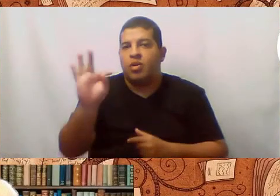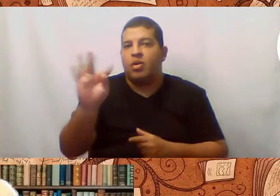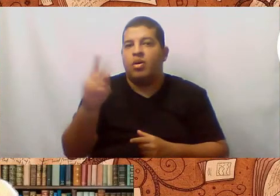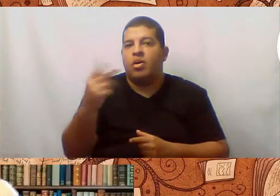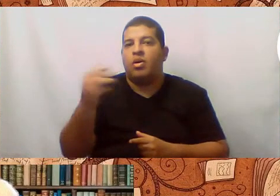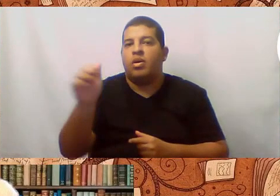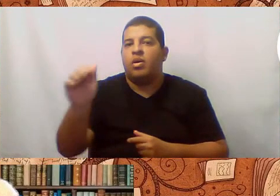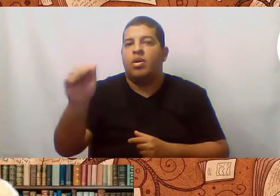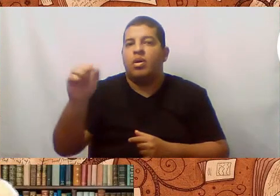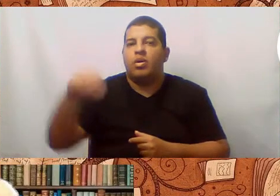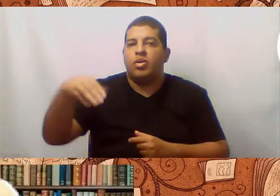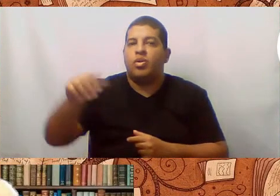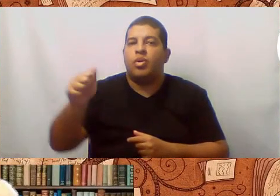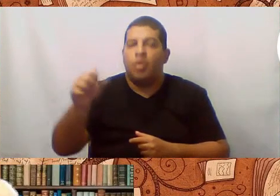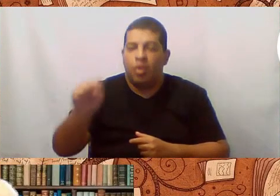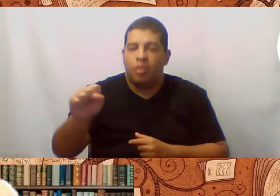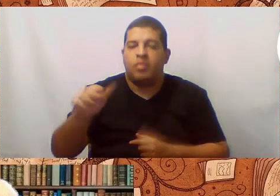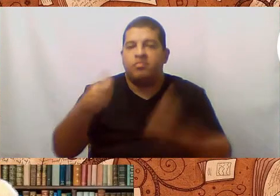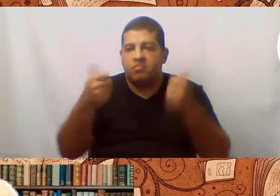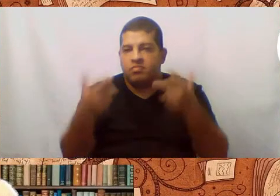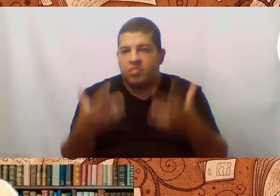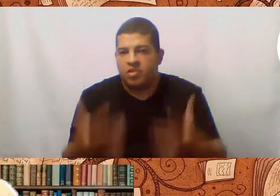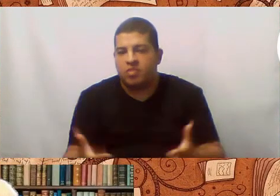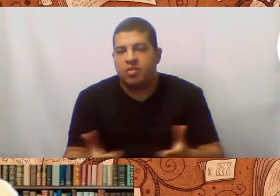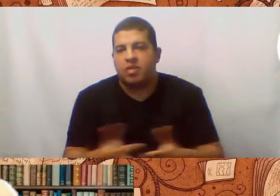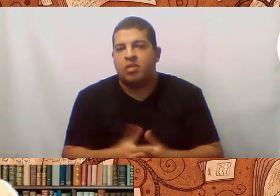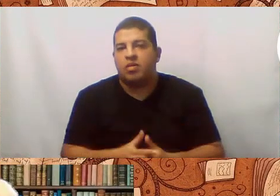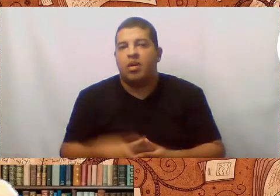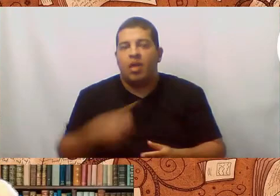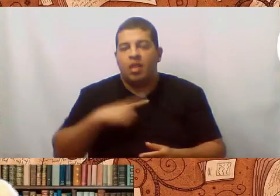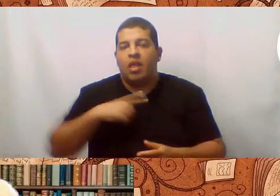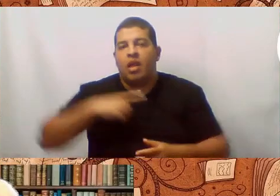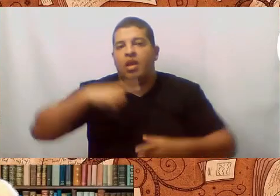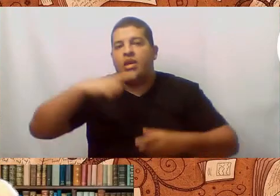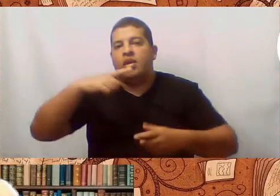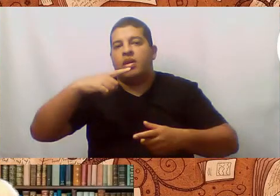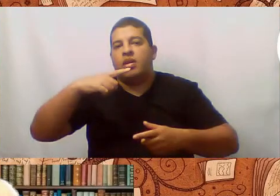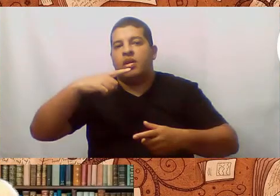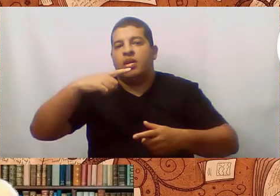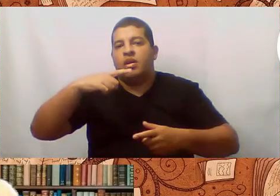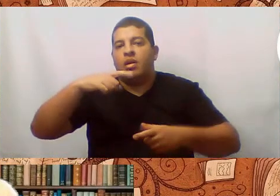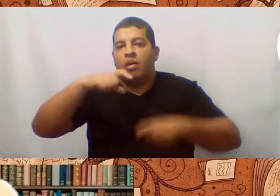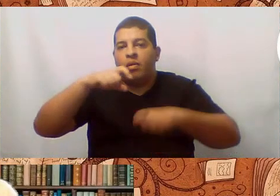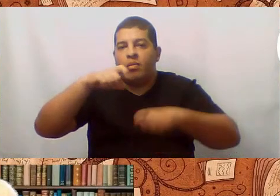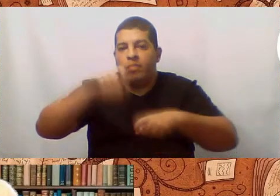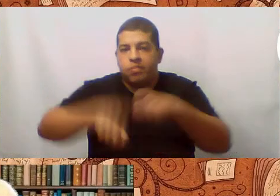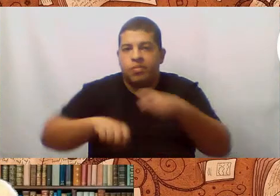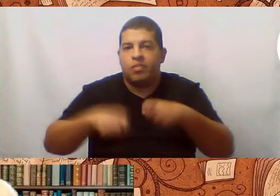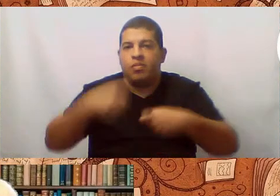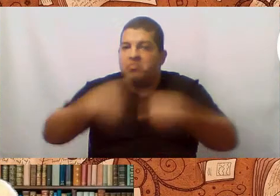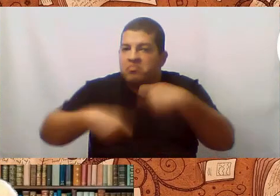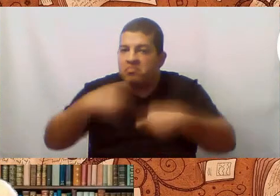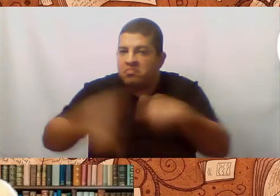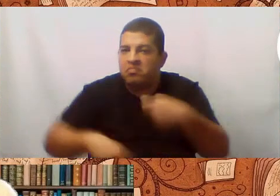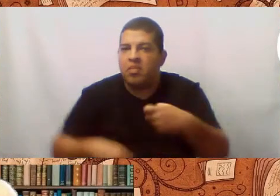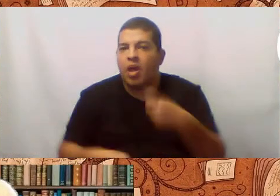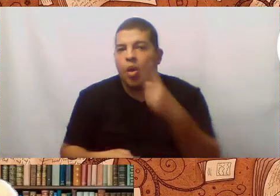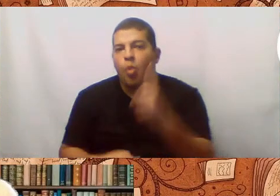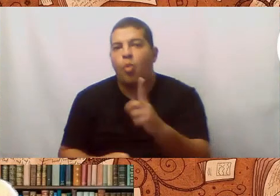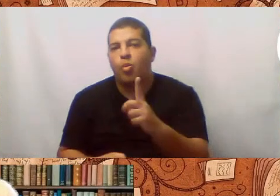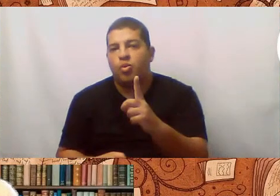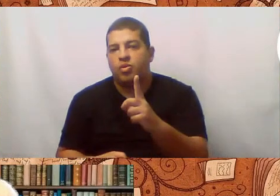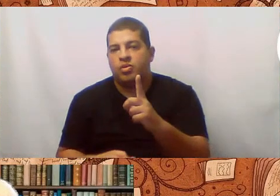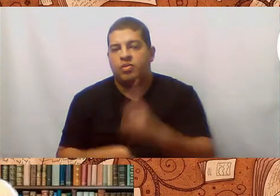Nós vivíamos com a teoria do sexo único de uma forma mais arejada do que com a teoria